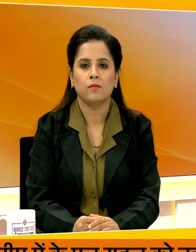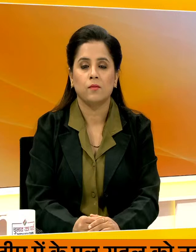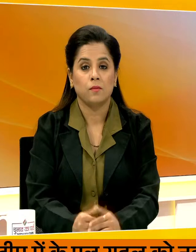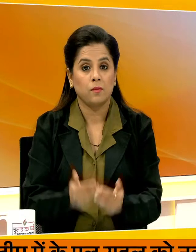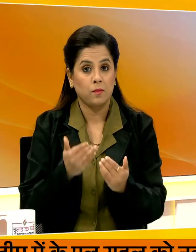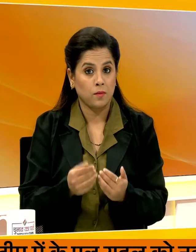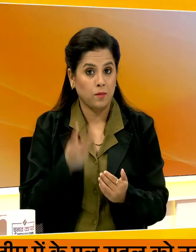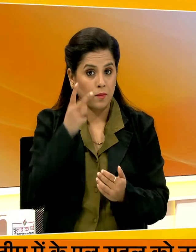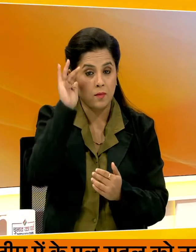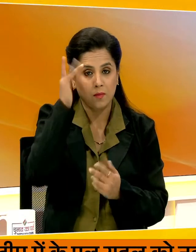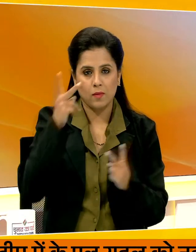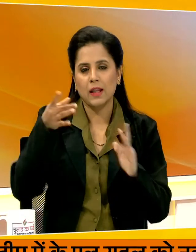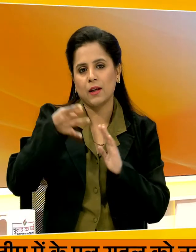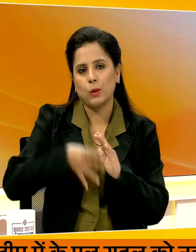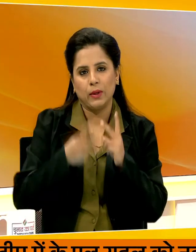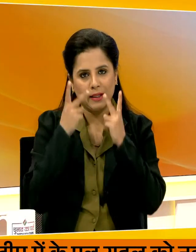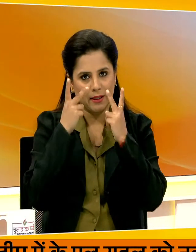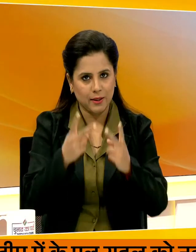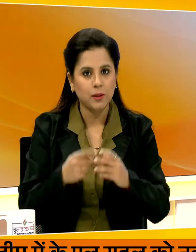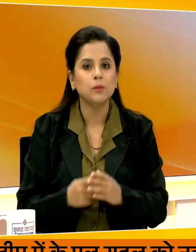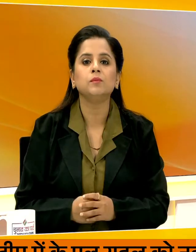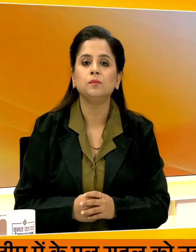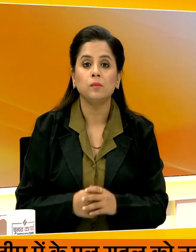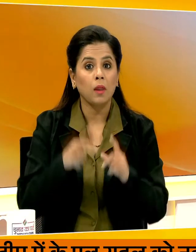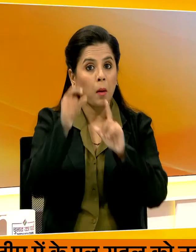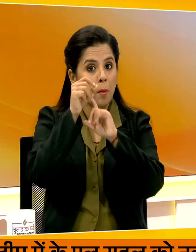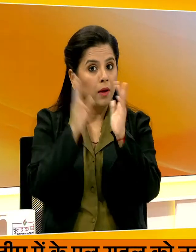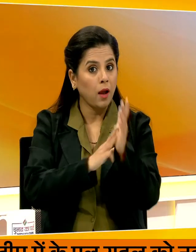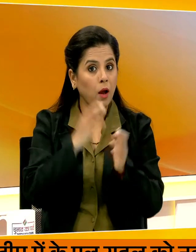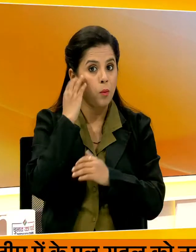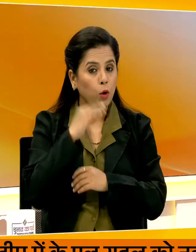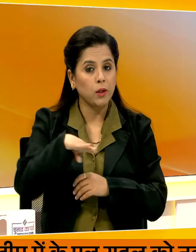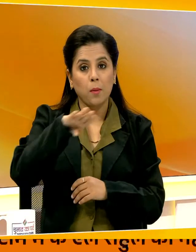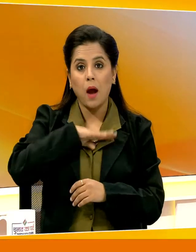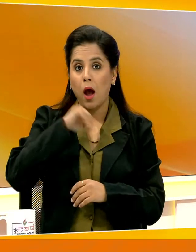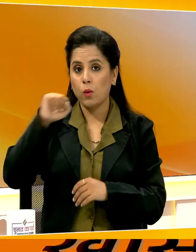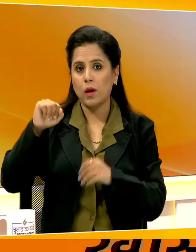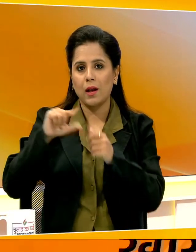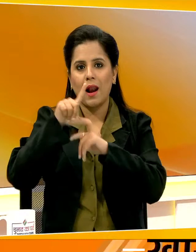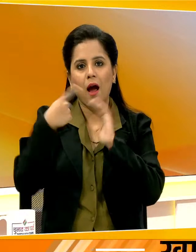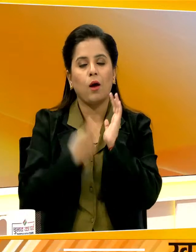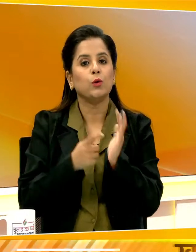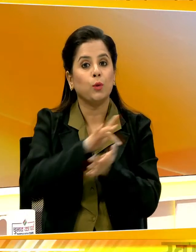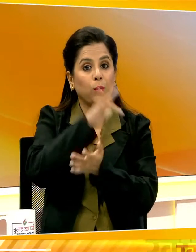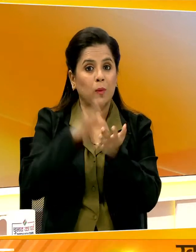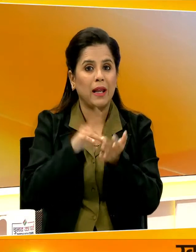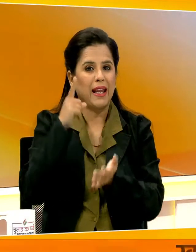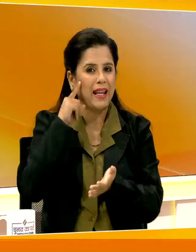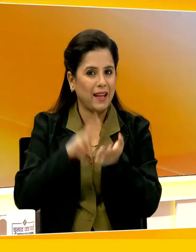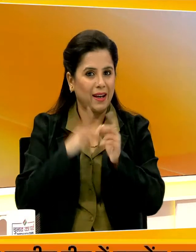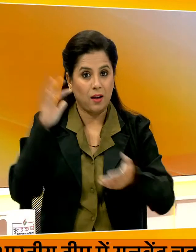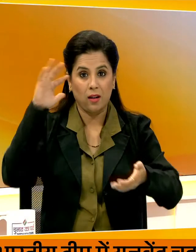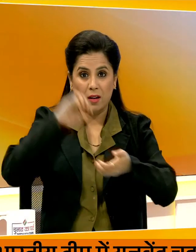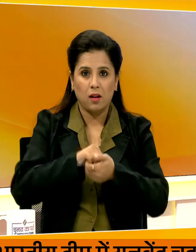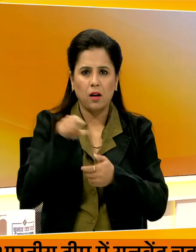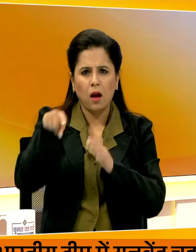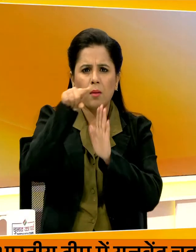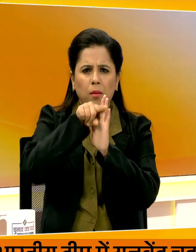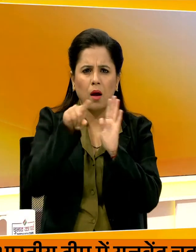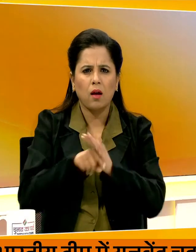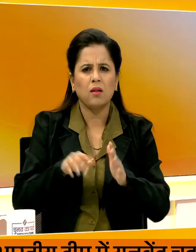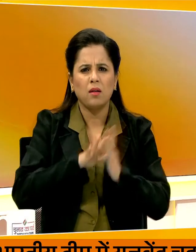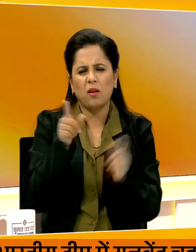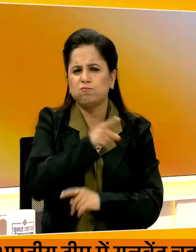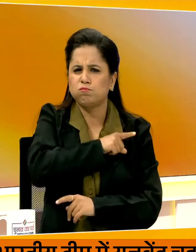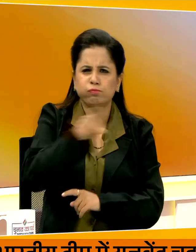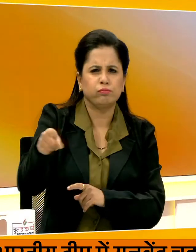और अब समाचार विस्तार से। पीएम मोदी ने महाराष्ट्र के लातूर में इंडी गठबंधन की नीतियों पर जमकर